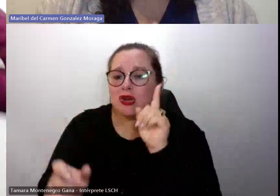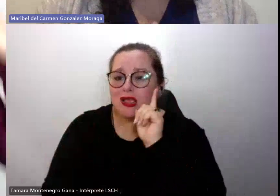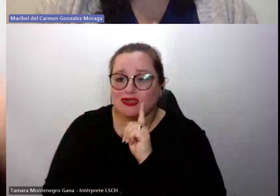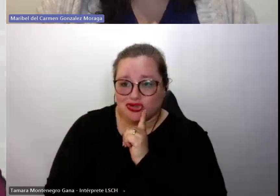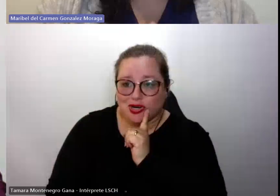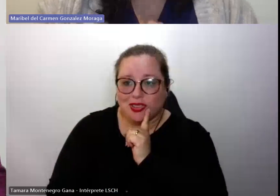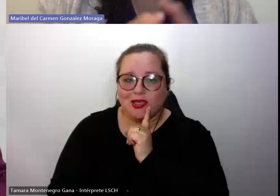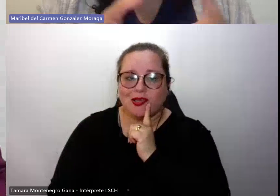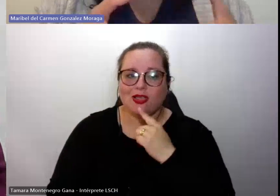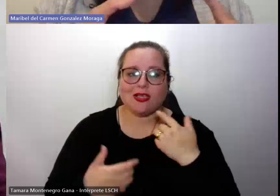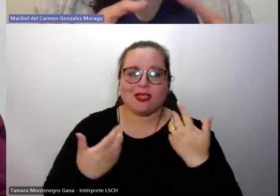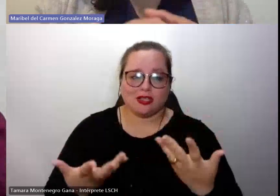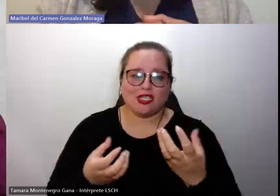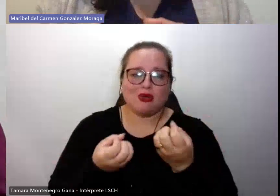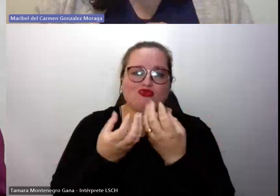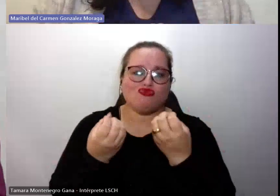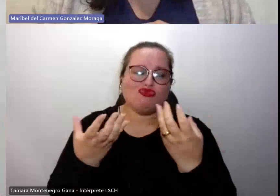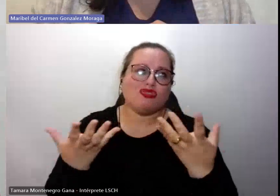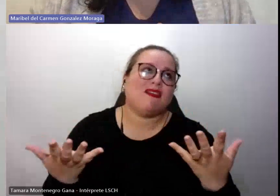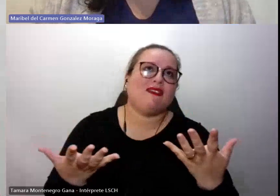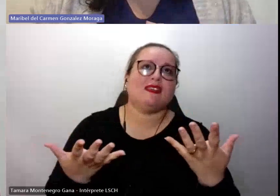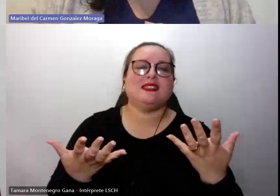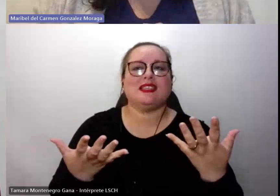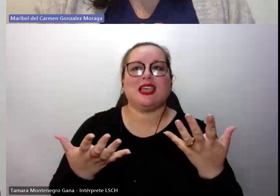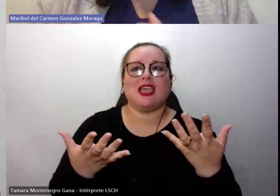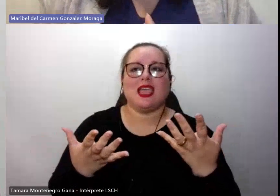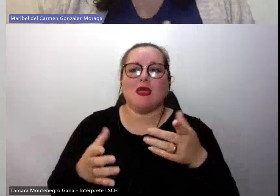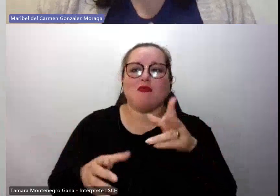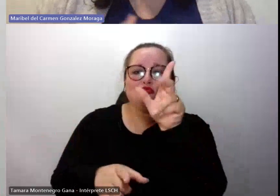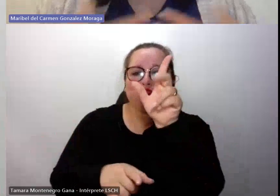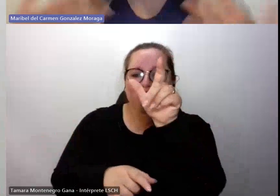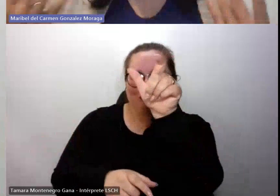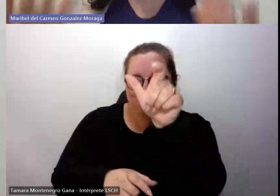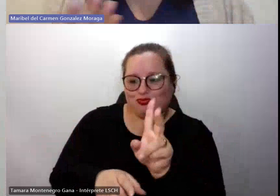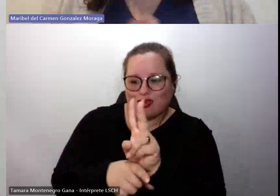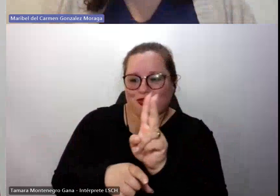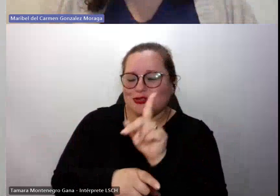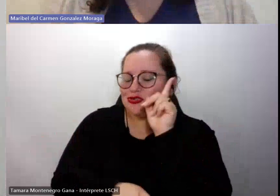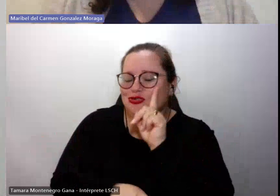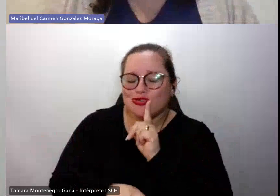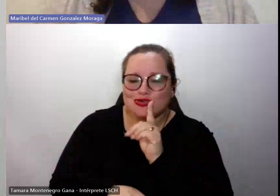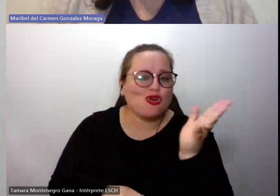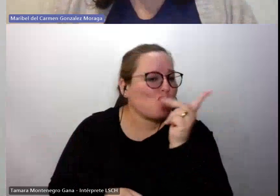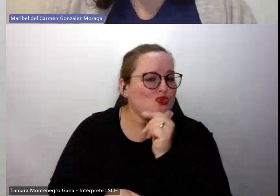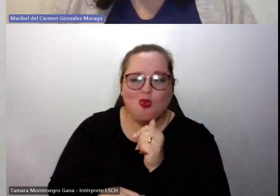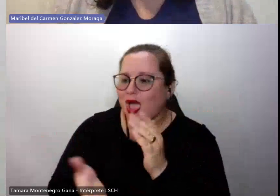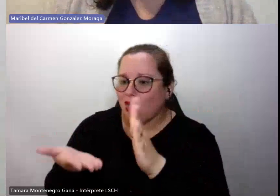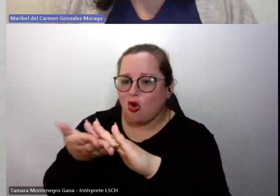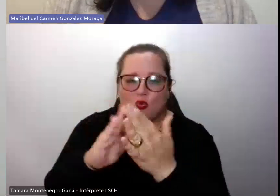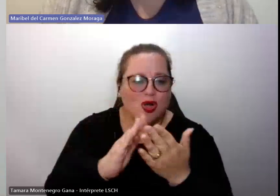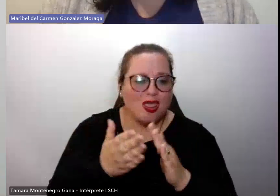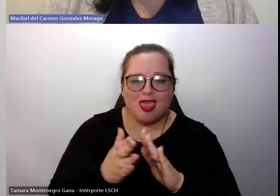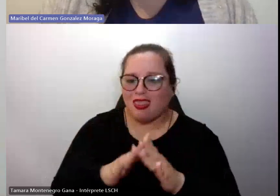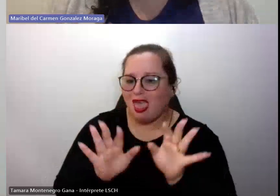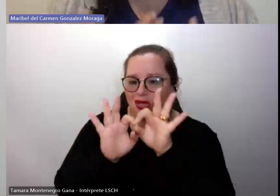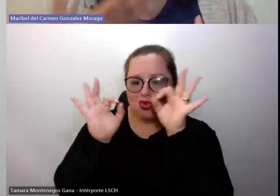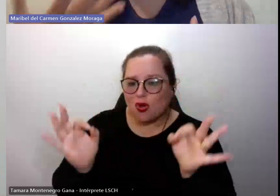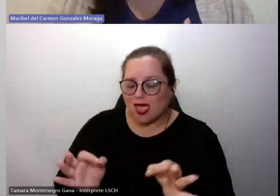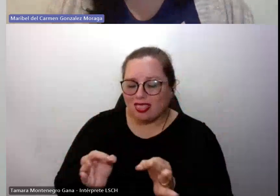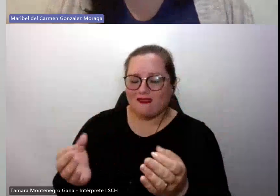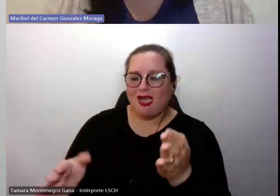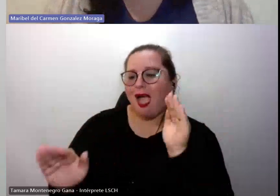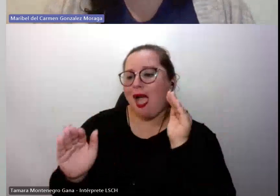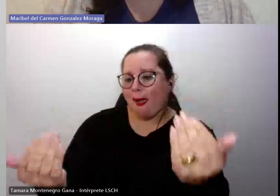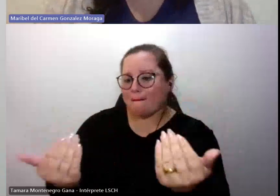Entonces, muchas veces esos educadores sordos quedan aislados y no tienen una comunidad educativa de apoyo. Entonces,